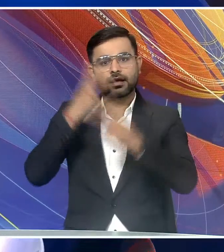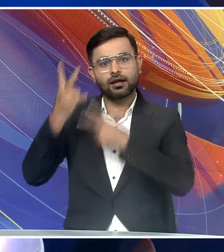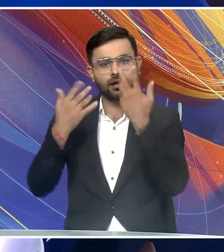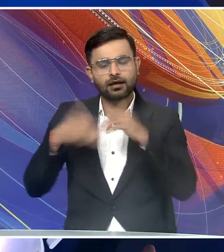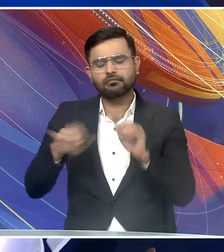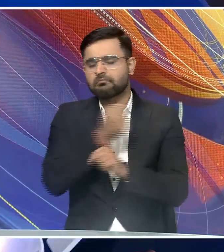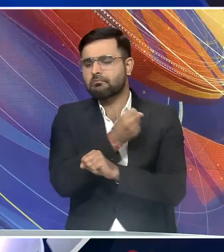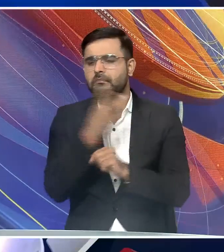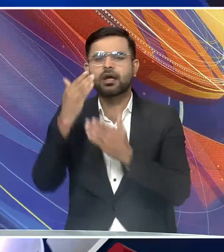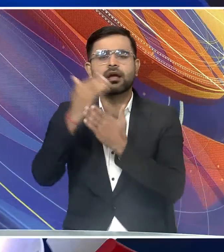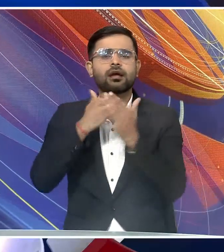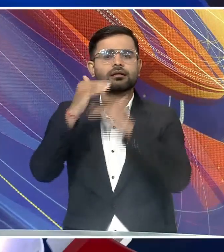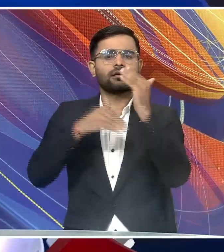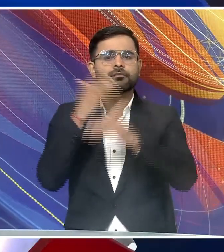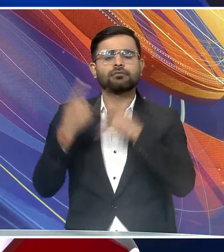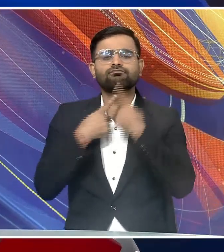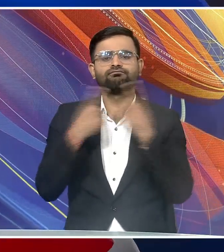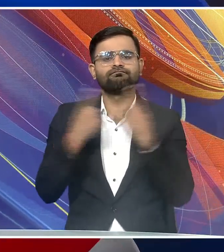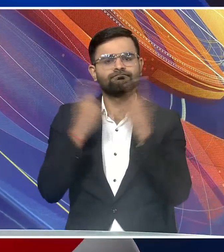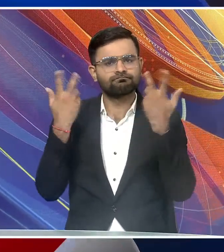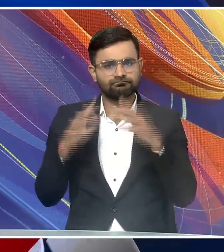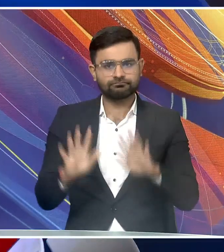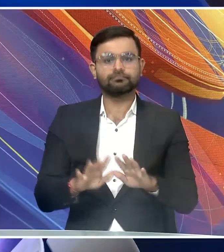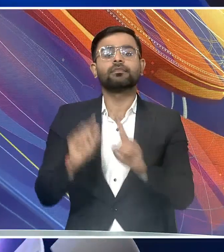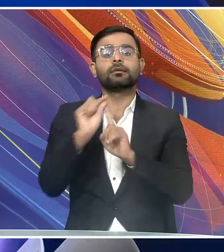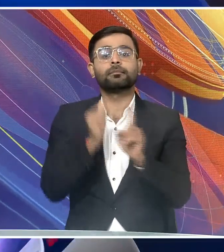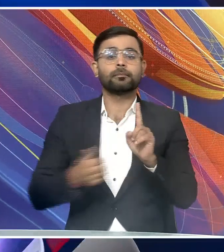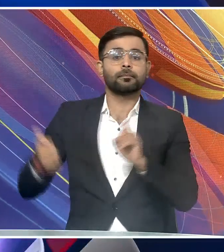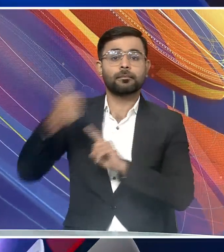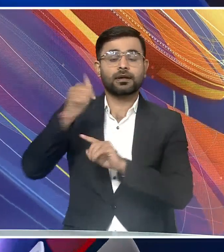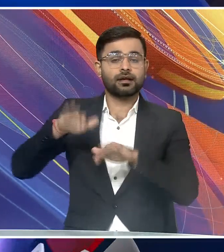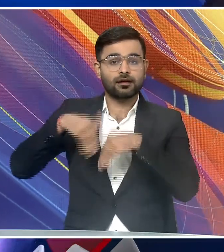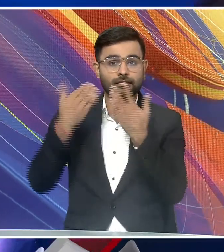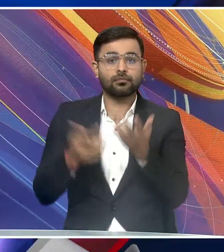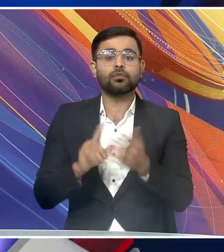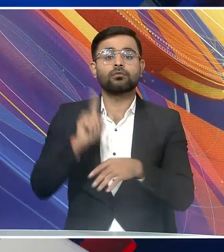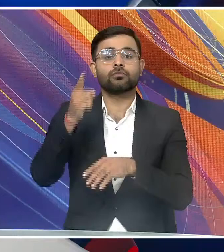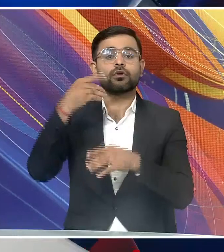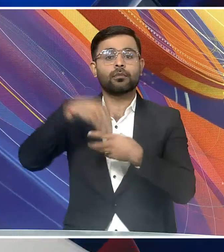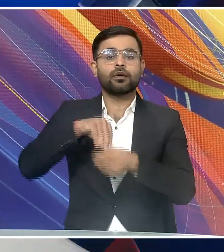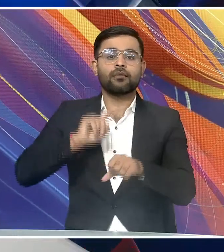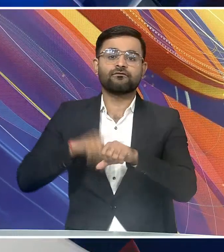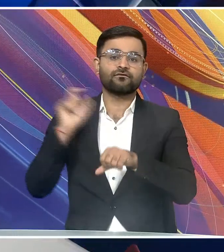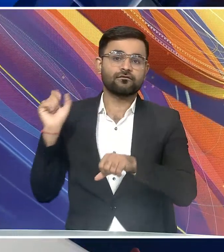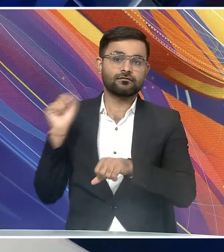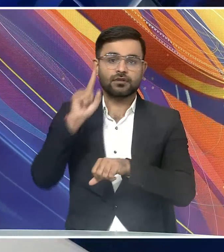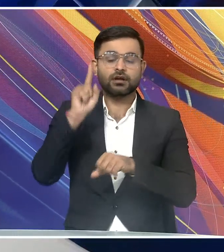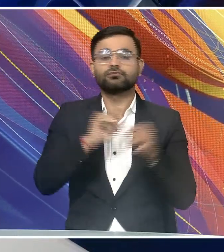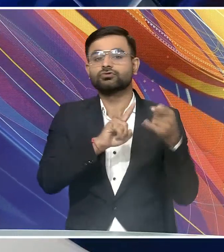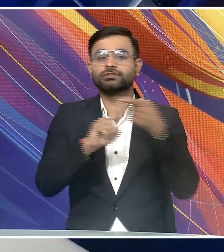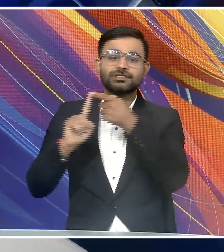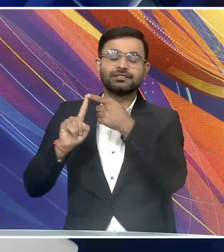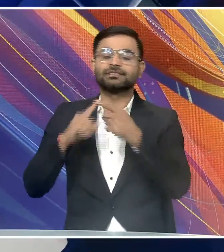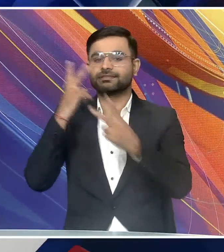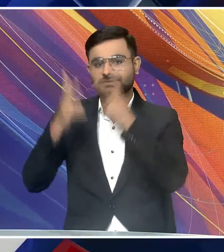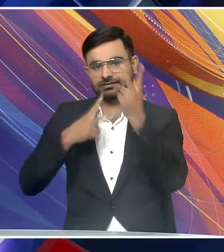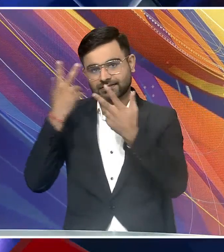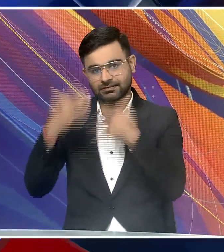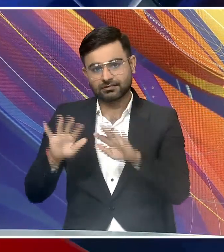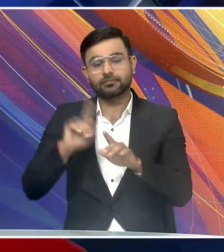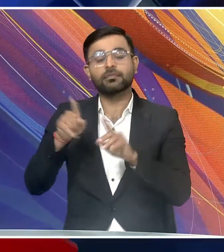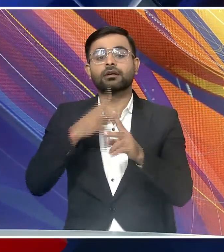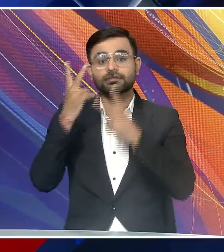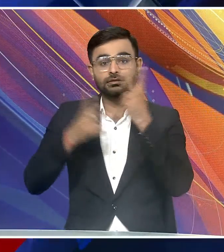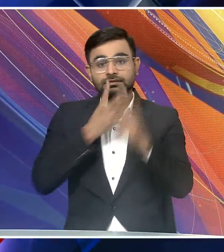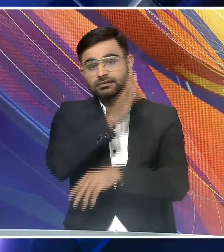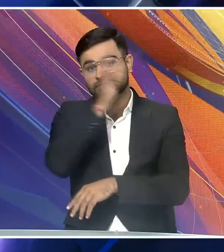कई विकास परियोजनाओं का उद्घाटन करेंगी। राष्ट्रपति बनने के बाद द्रौपदी मुर्मू का ये पहला पूर्वोत्तर दौरा है। अपने दौरे